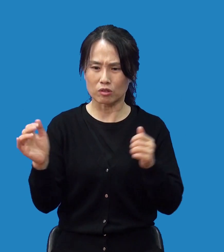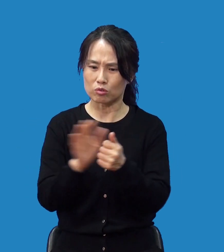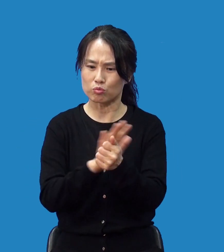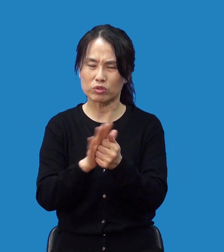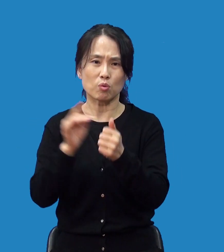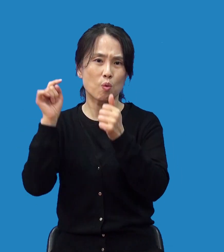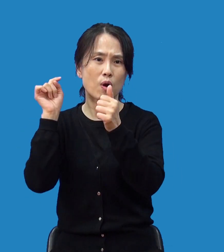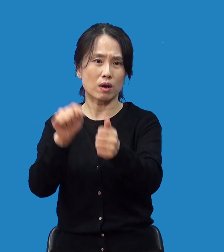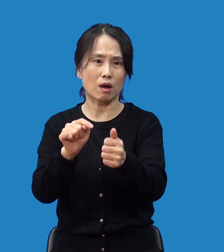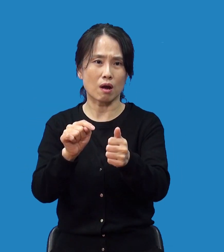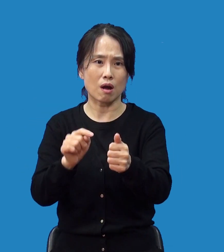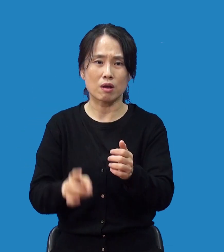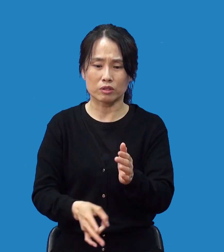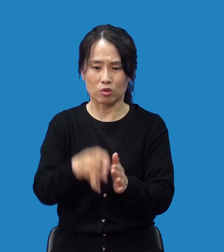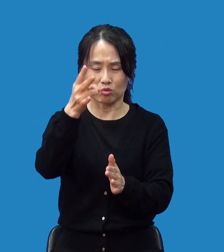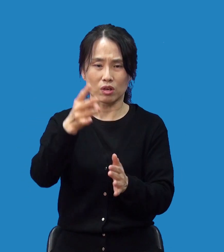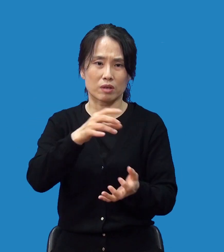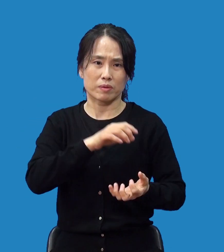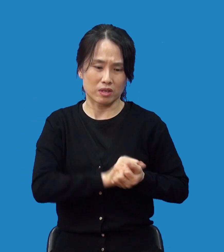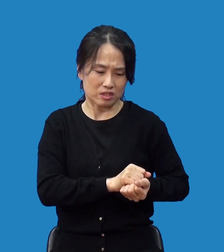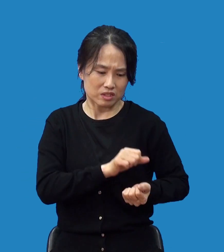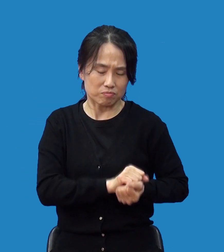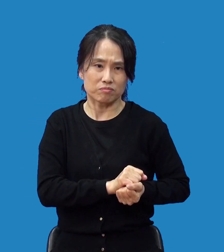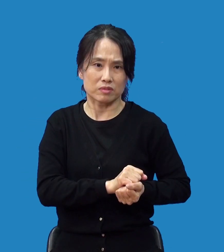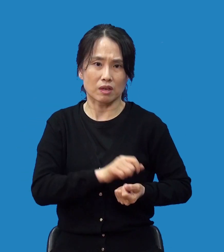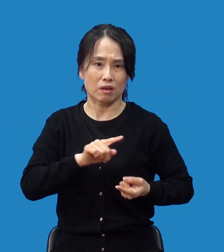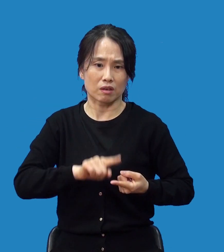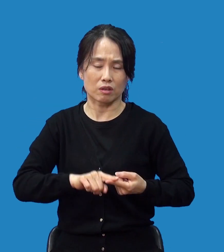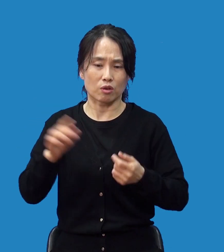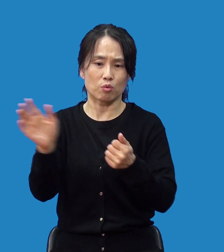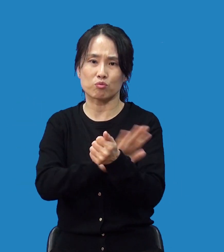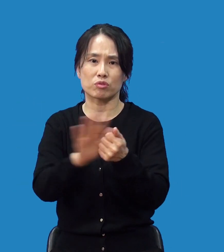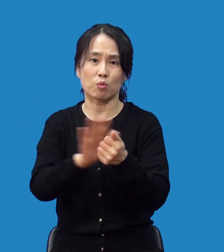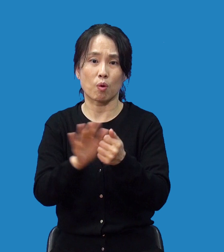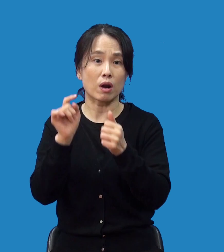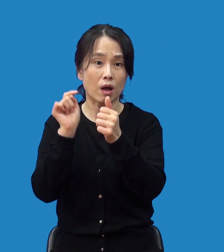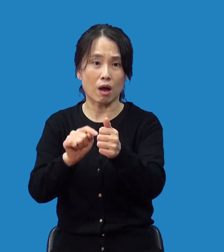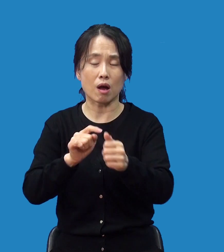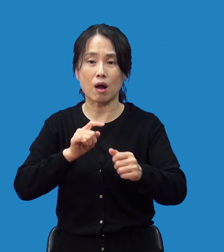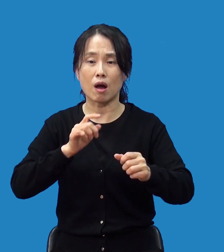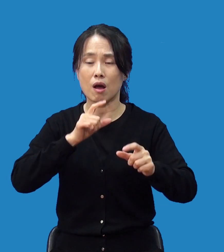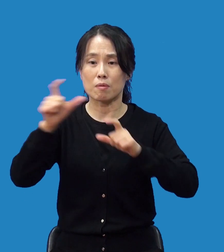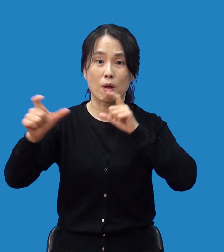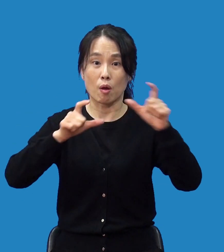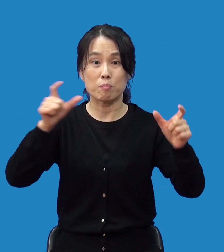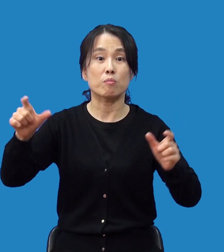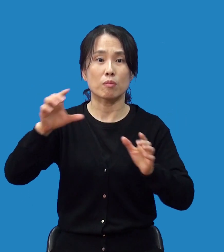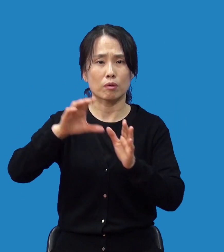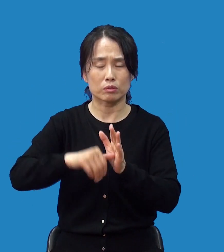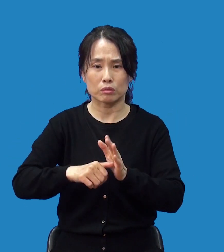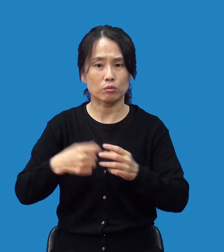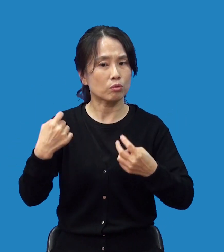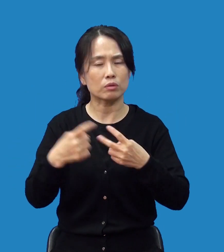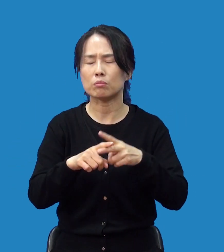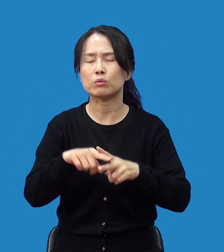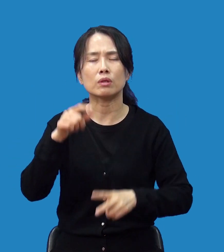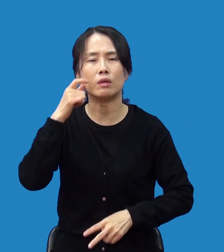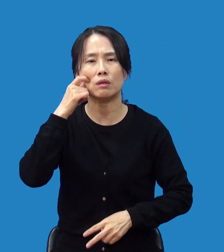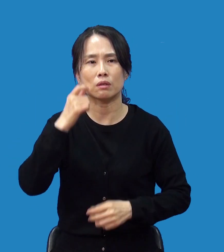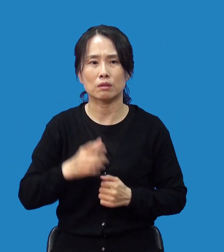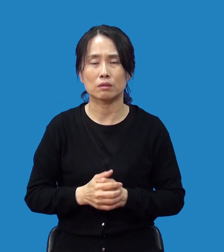심장에 대고 위로하라. 이 예루살렘이 나라가 패망했다지만